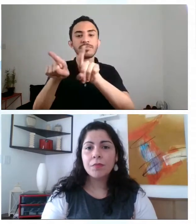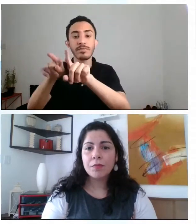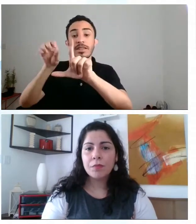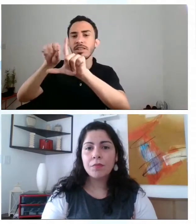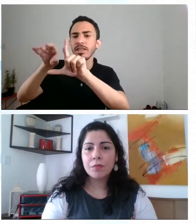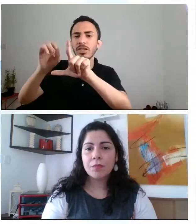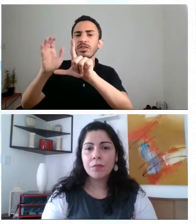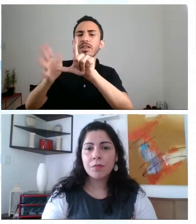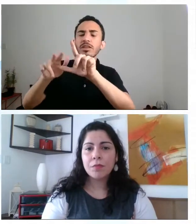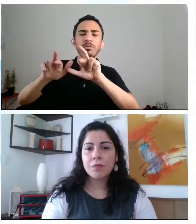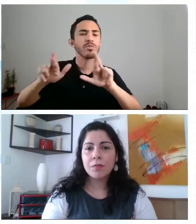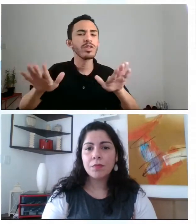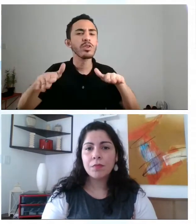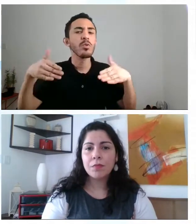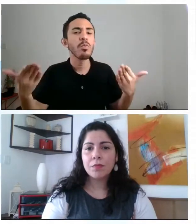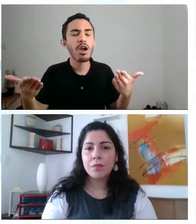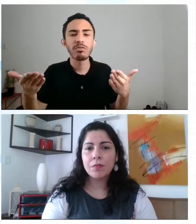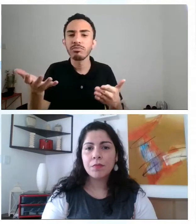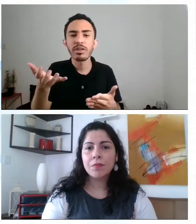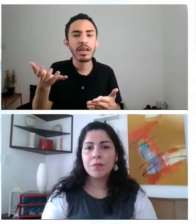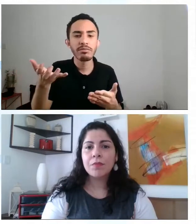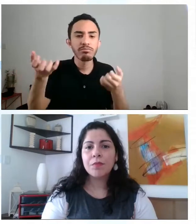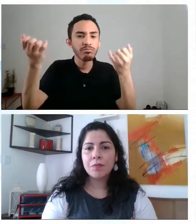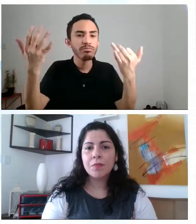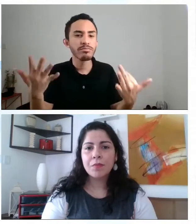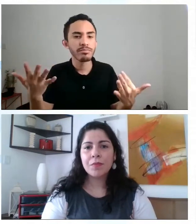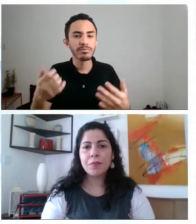livres. Quem gostaria de falar?